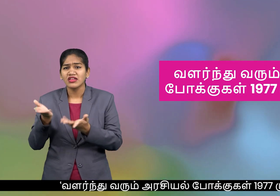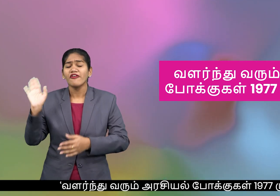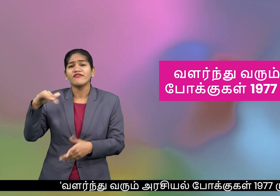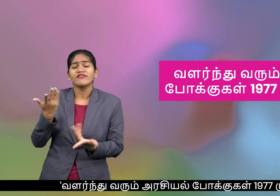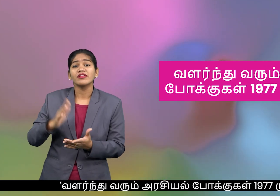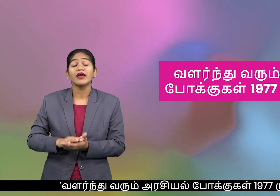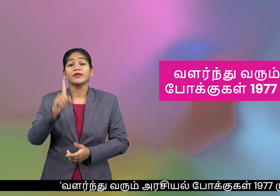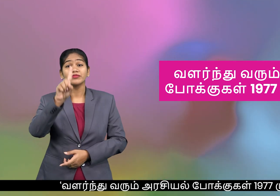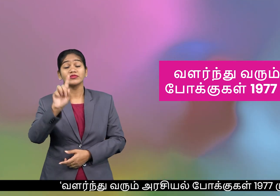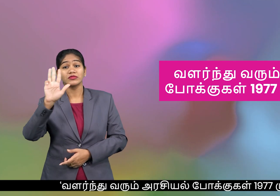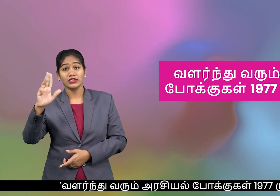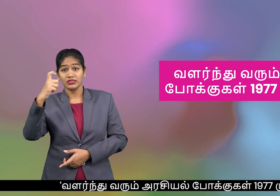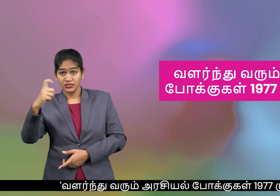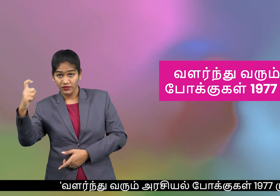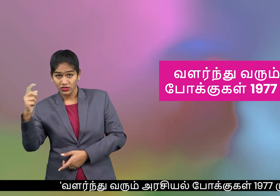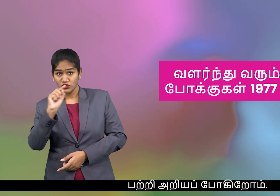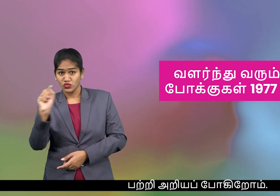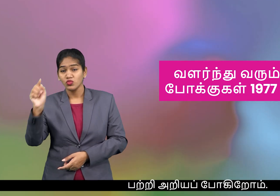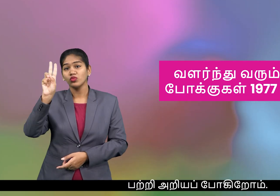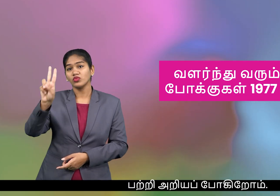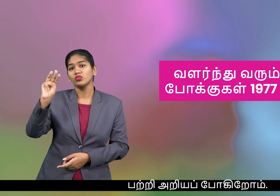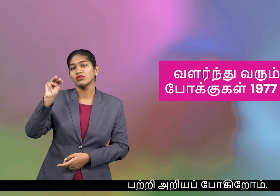1977 முதல் 2000 வரை பற்றி அறியப் போகிறோம்.